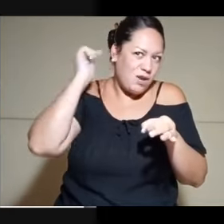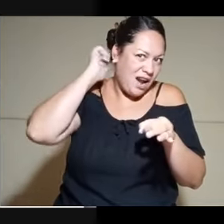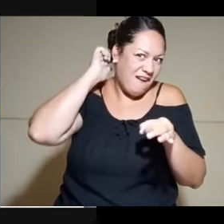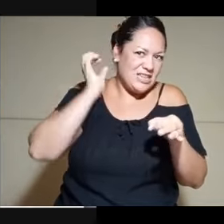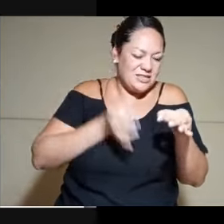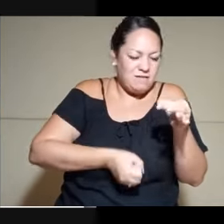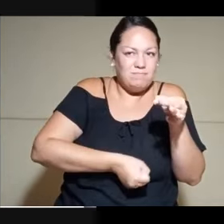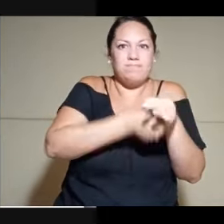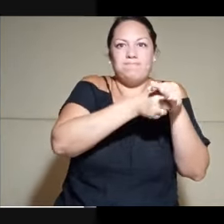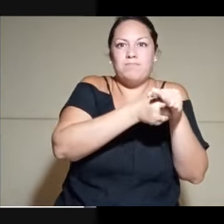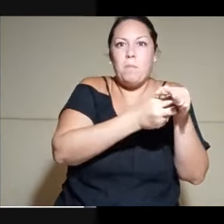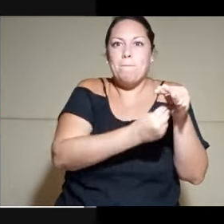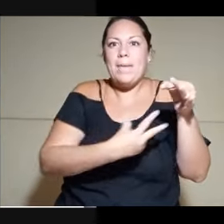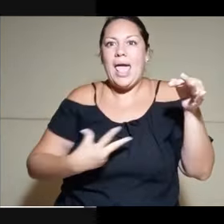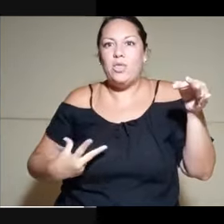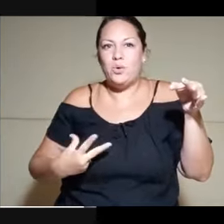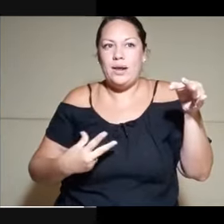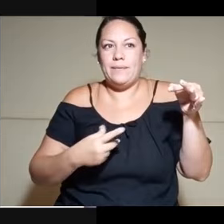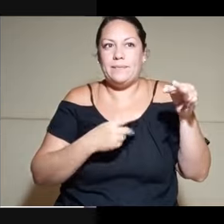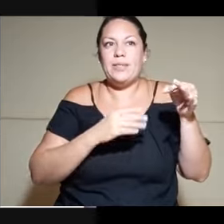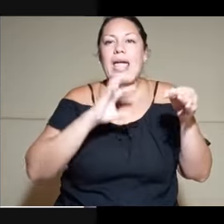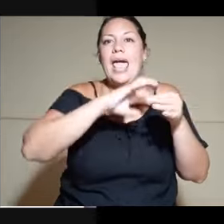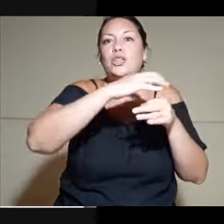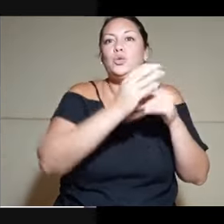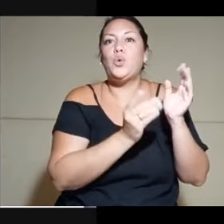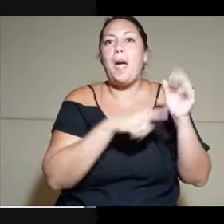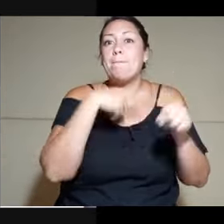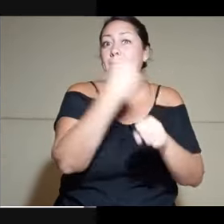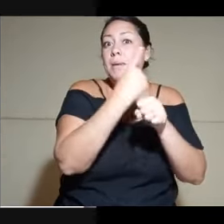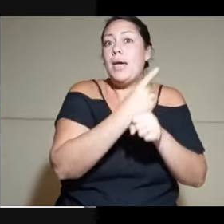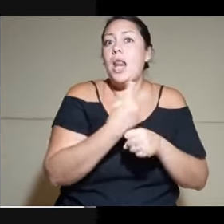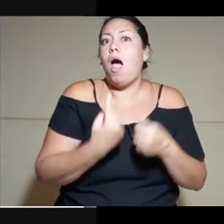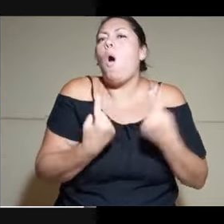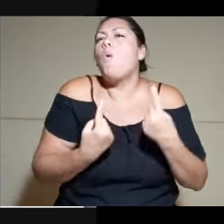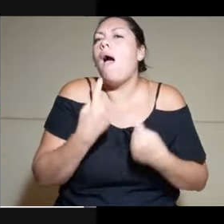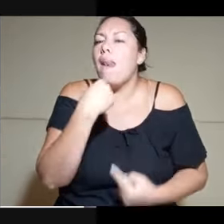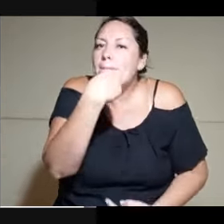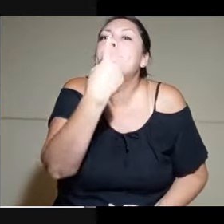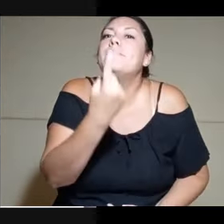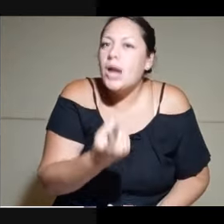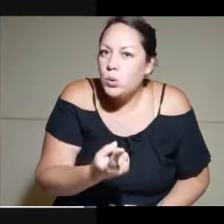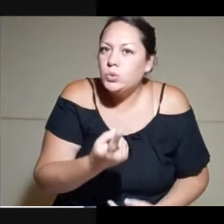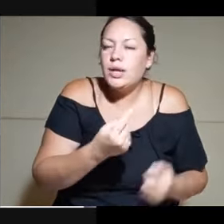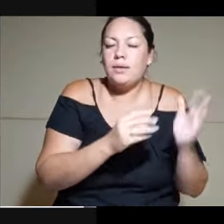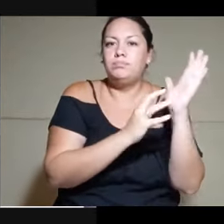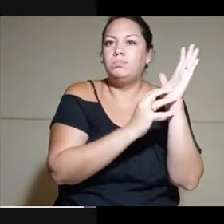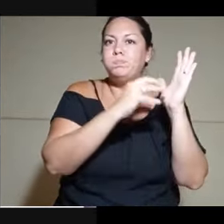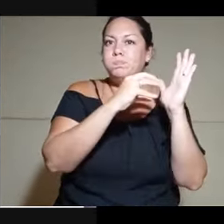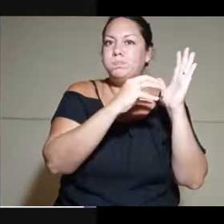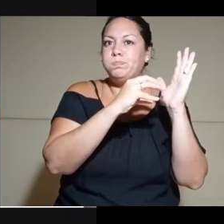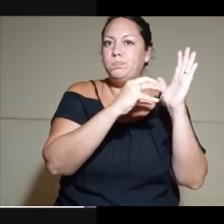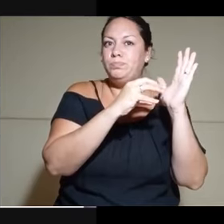para adentro, porque fíjense que acá está el hueso y el agujero del cráneo, ya para adentro está la primera estructura hacia arriba, que ¿cuál